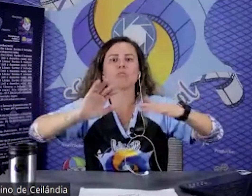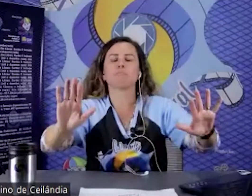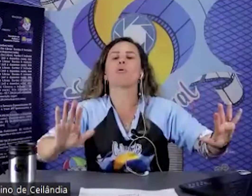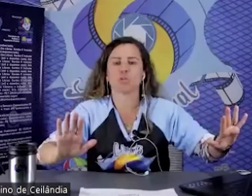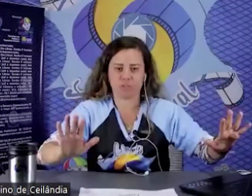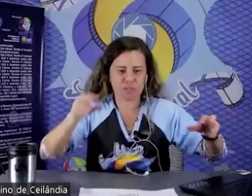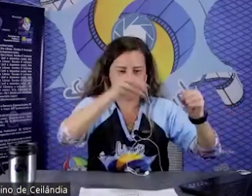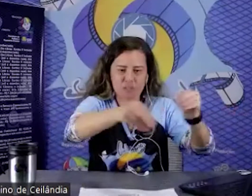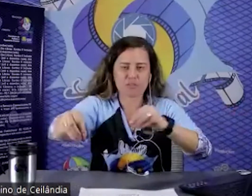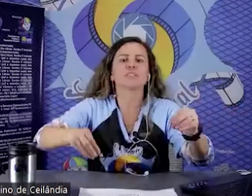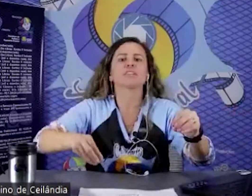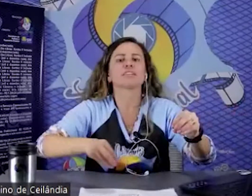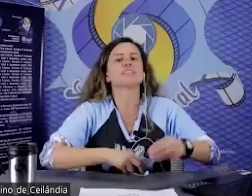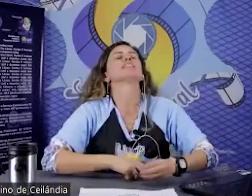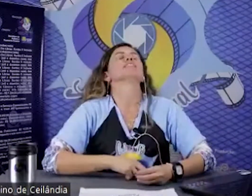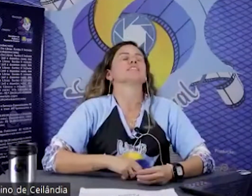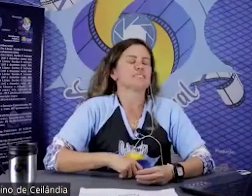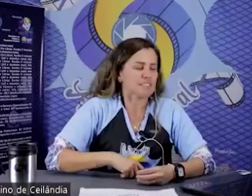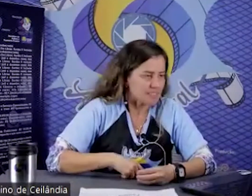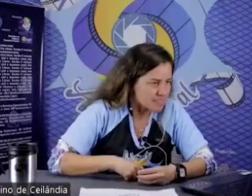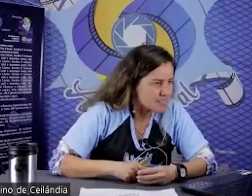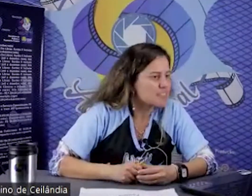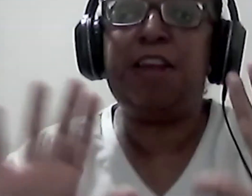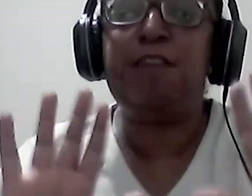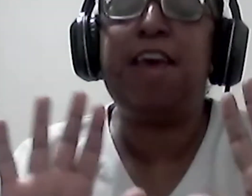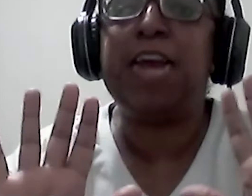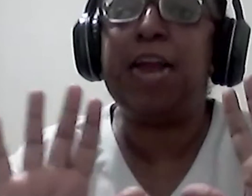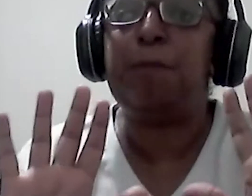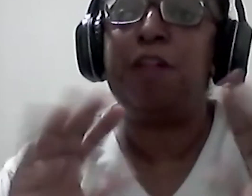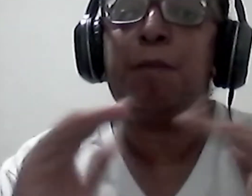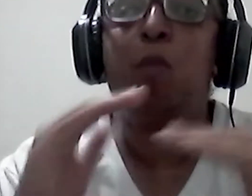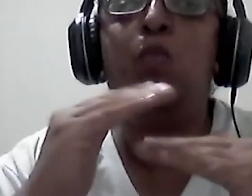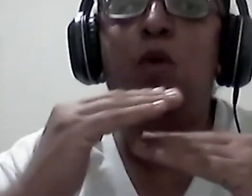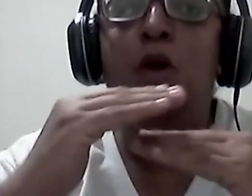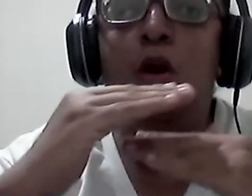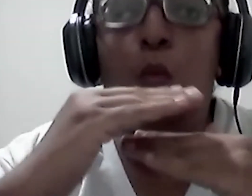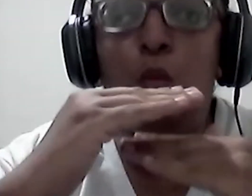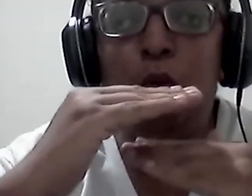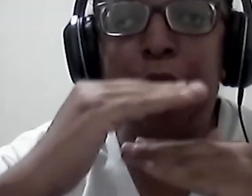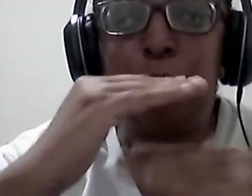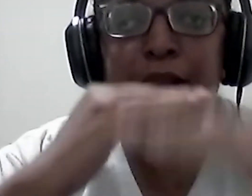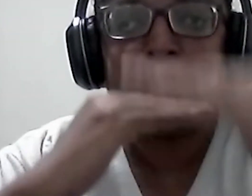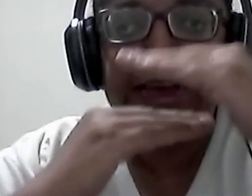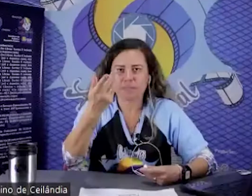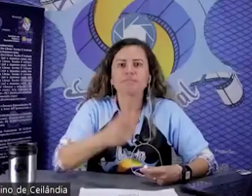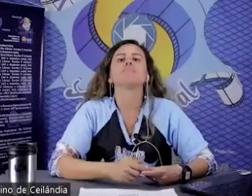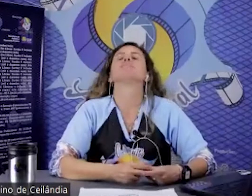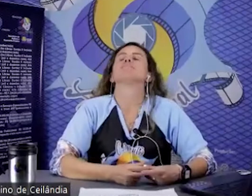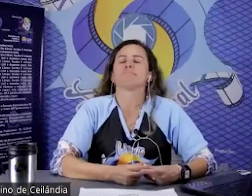que ponho. Isso mesmo. Aquele que você tiver aquele, por exemplo, um alicerce, um ajuda o outro,